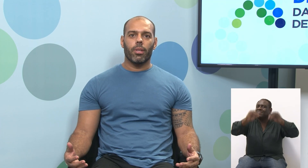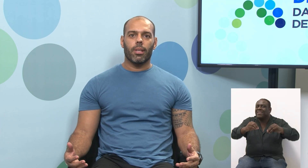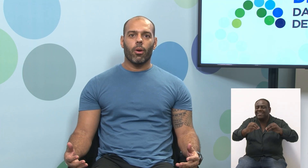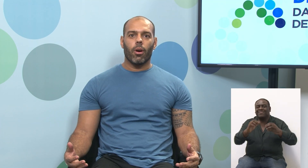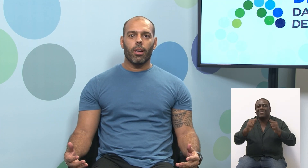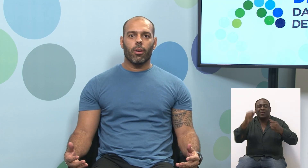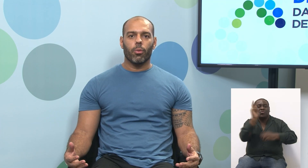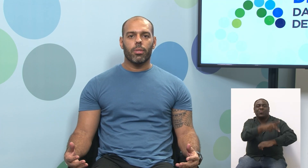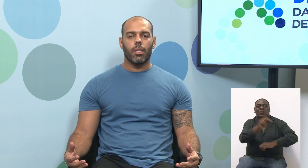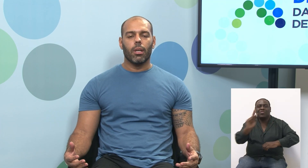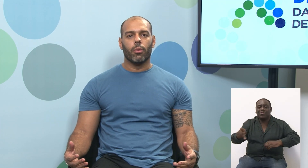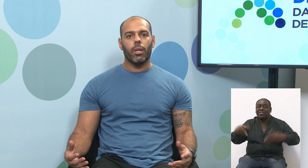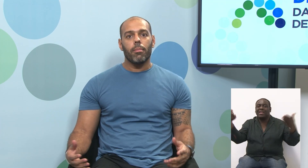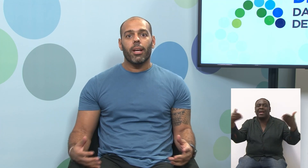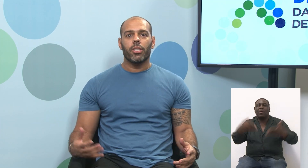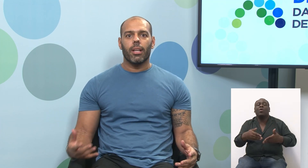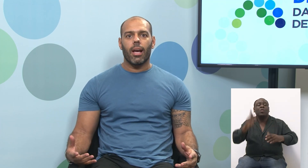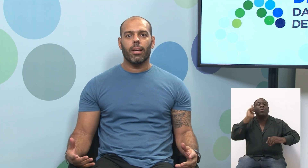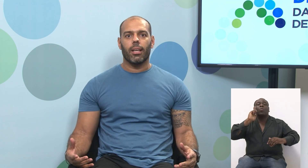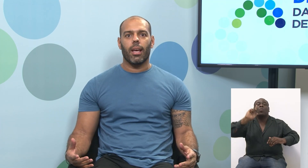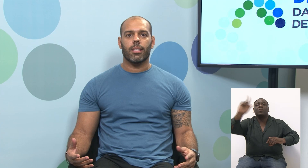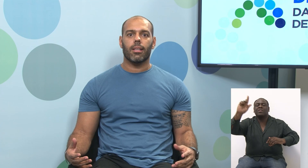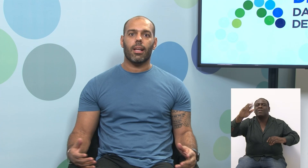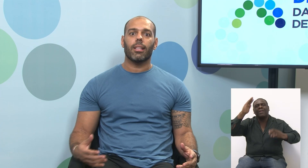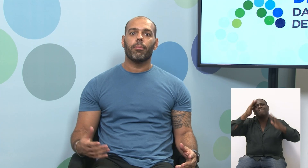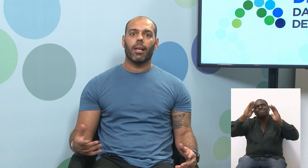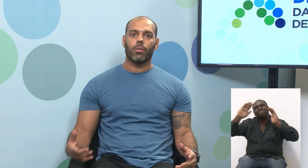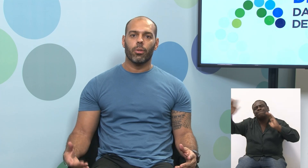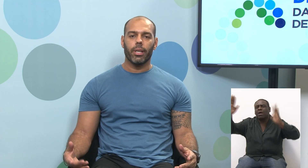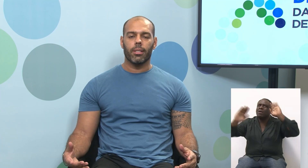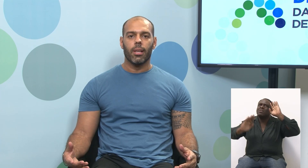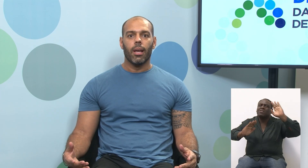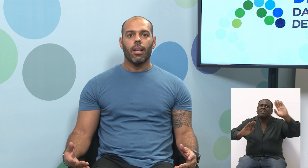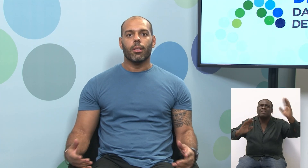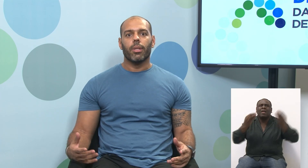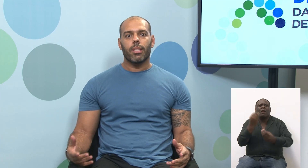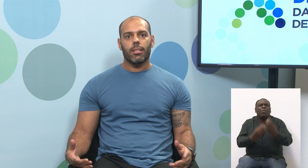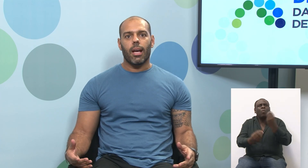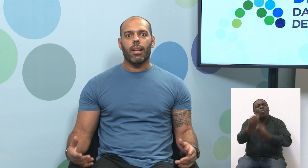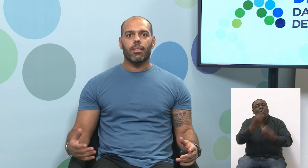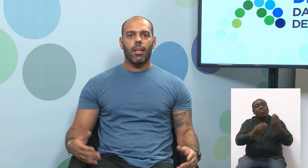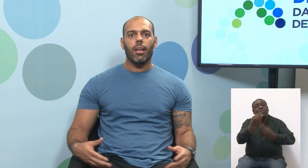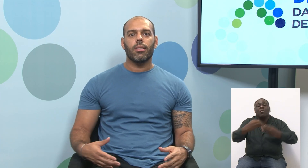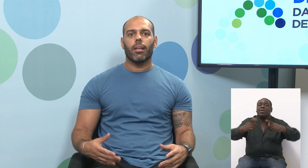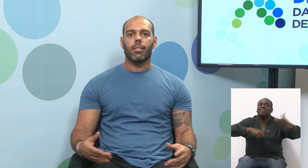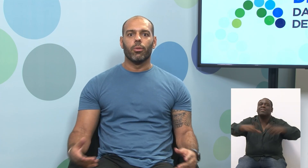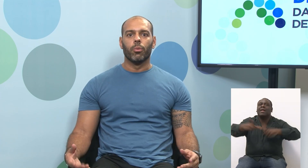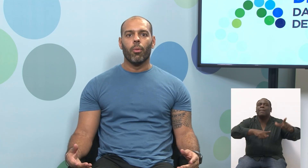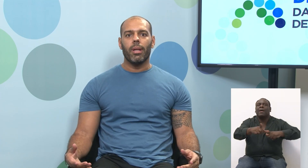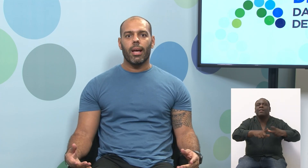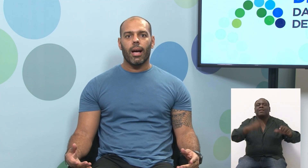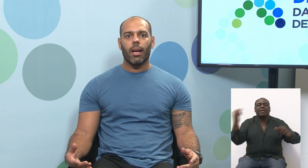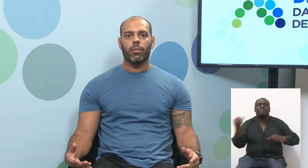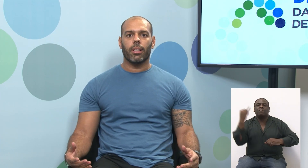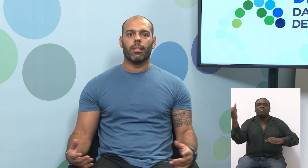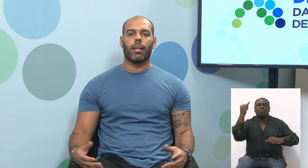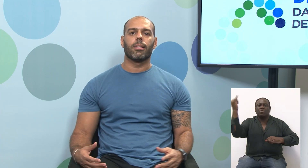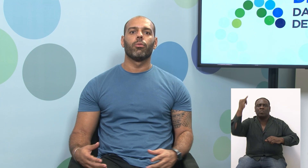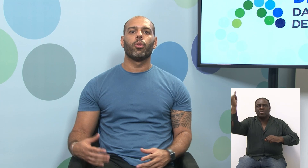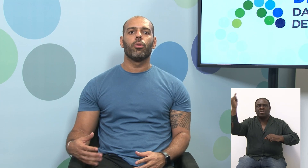professores agora consigam imaginar que essas adaptações são necessárias, desde a questão do mobiliário, da questão de